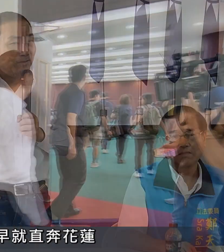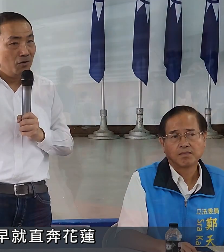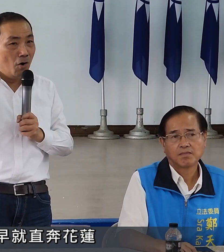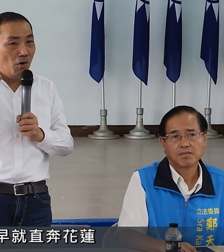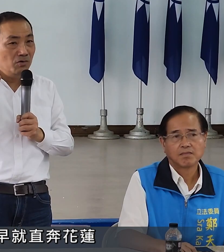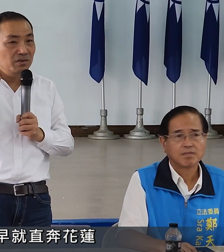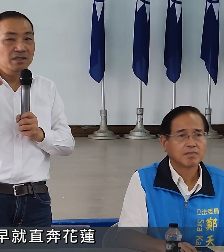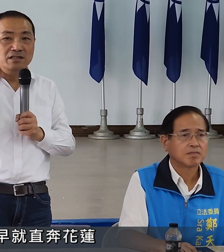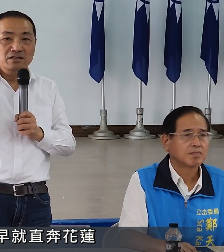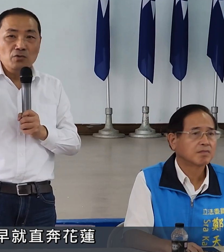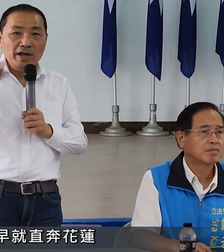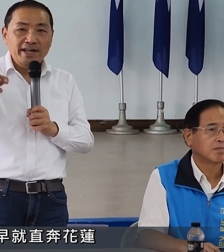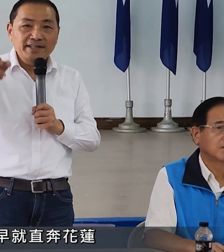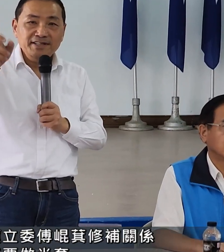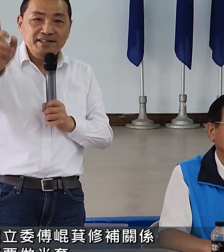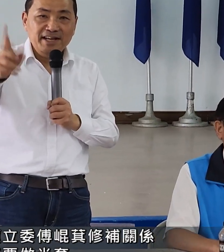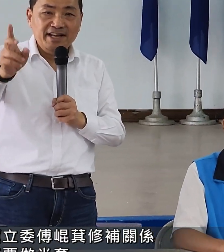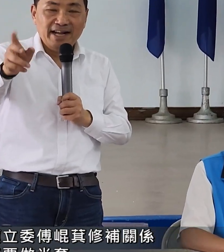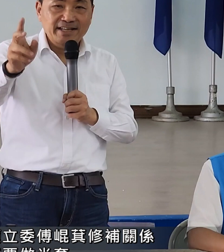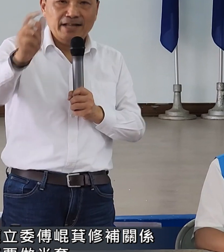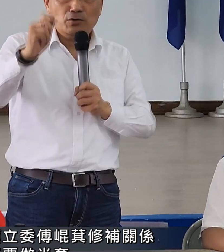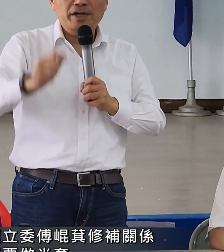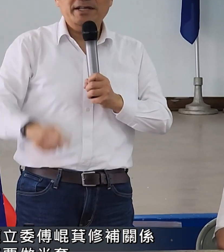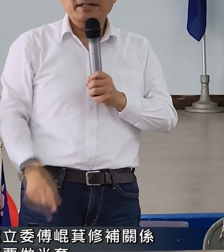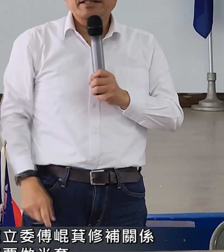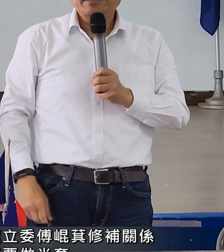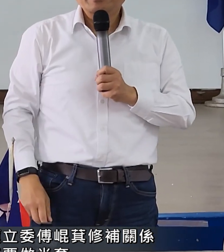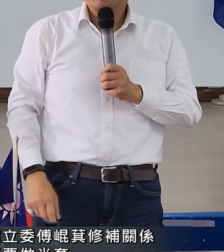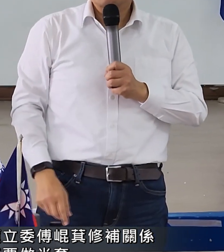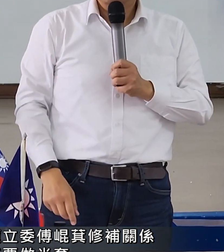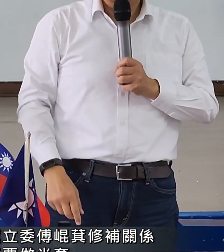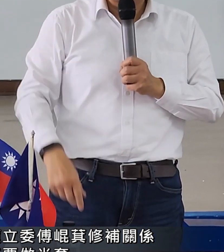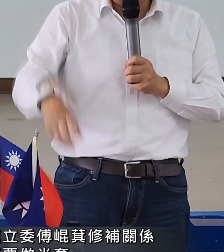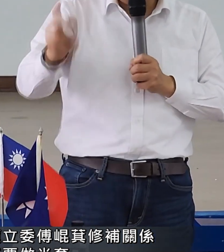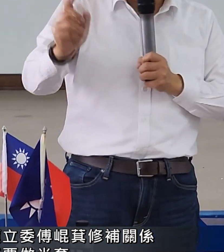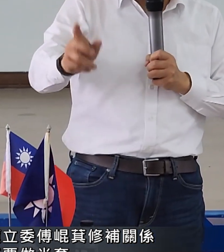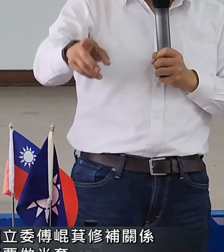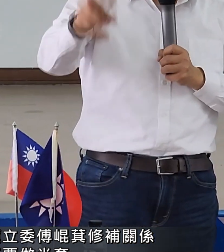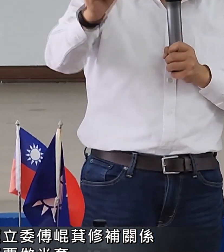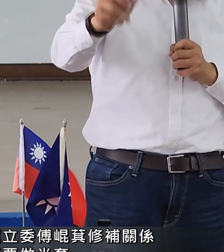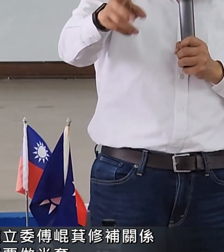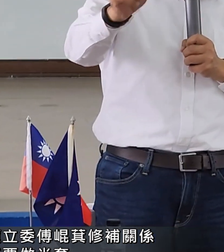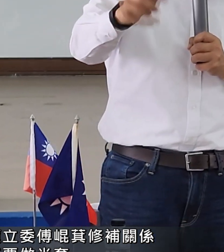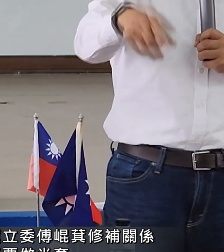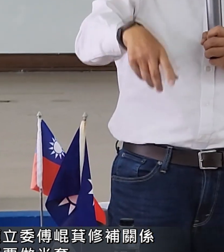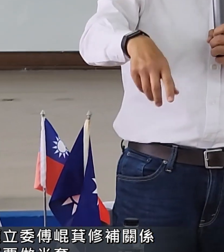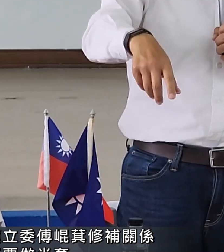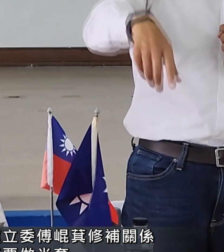进行选务行程，被解读是要跟花莲立委傅昆萁修补关系，也喊话中央政策不